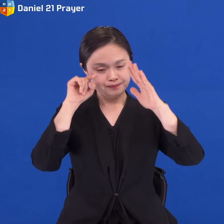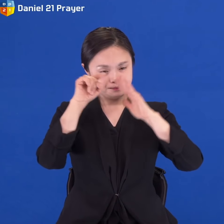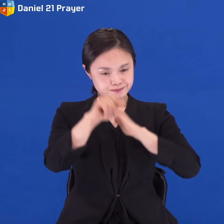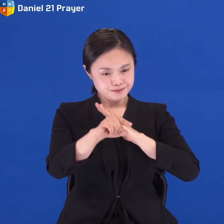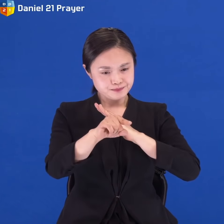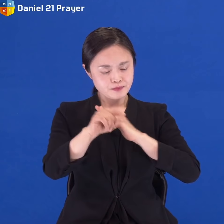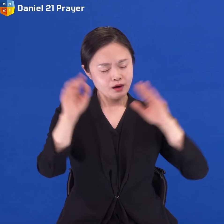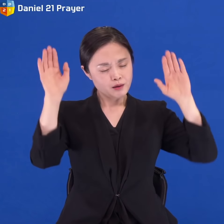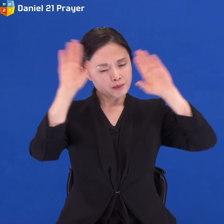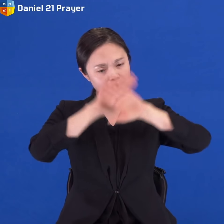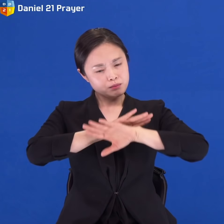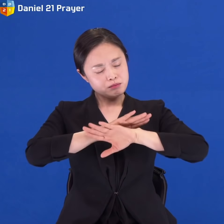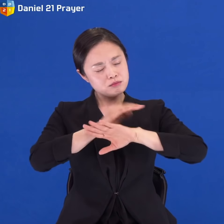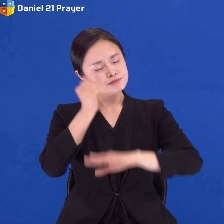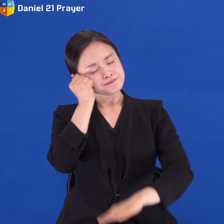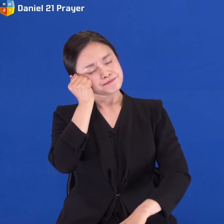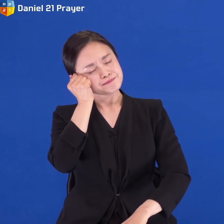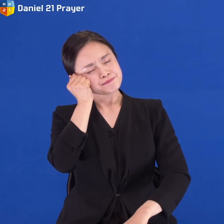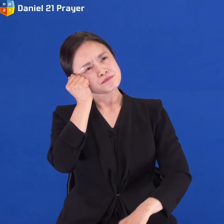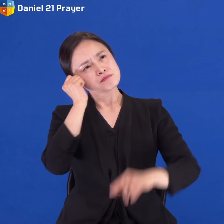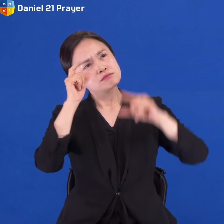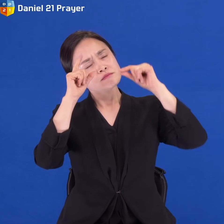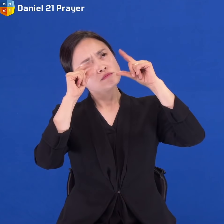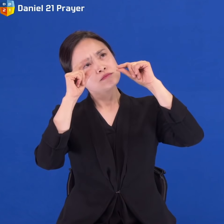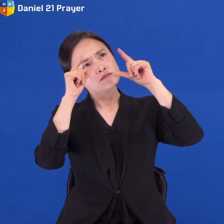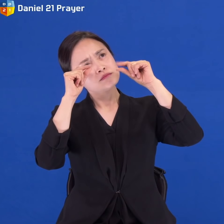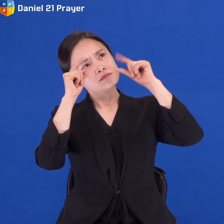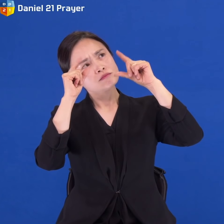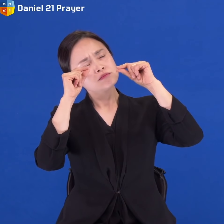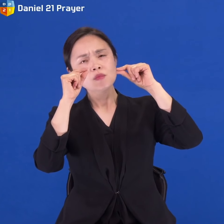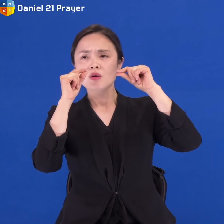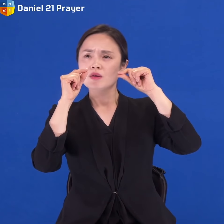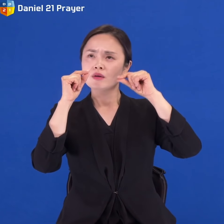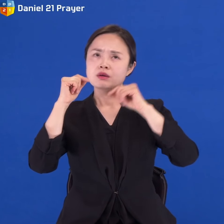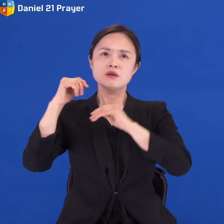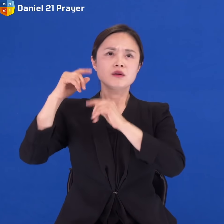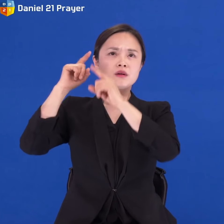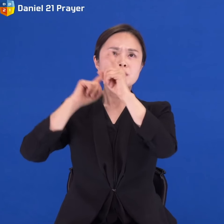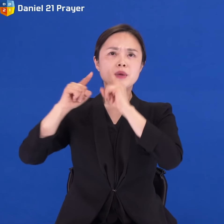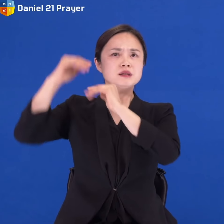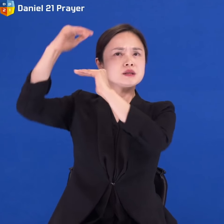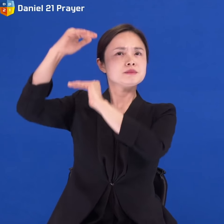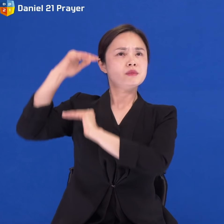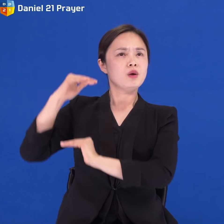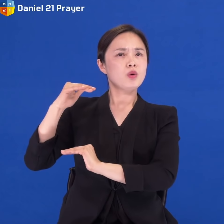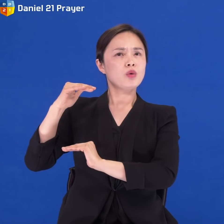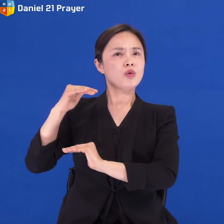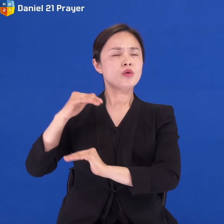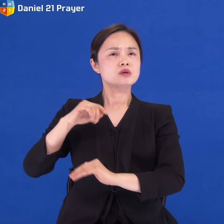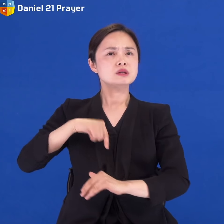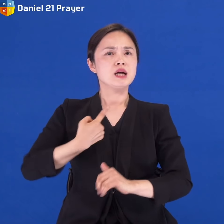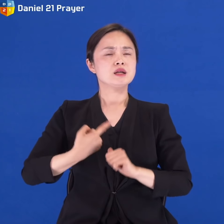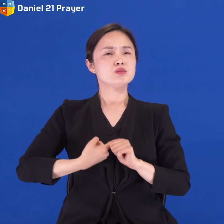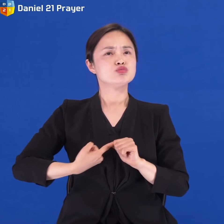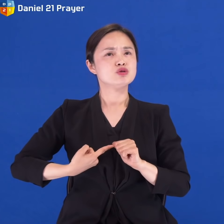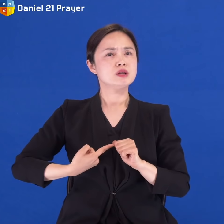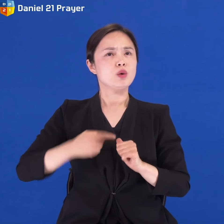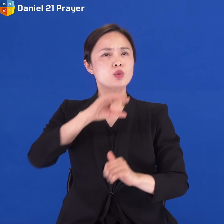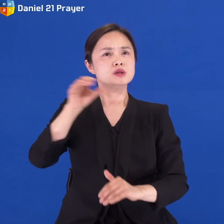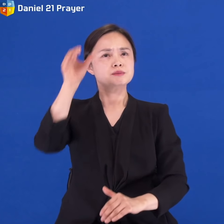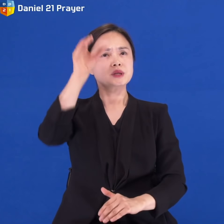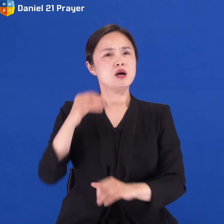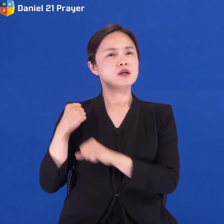나를 부인하고 십자가를 진다고? 나 그거 원망이 썬풀이 아직 엄마 문제 해결 안